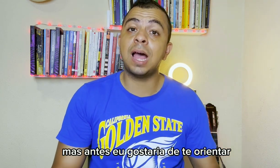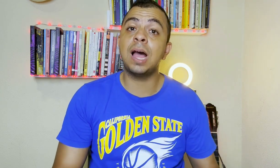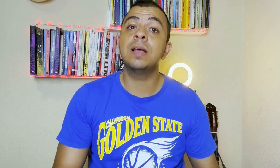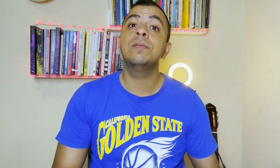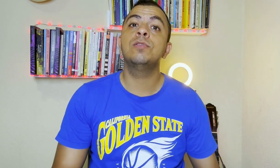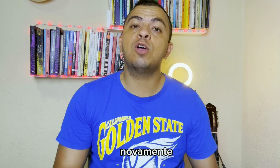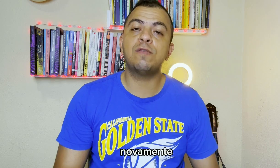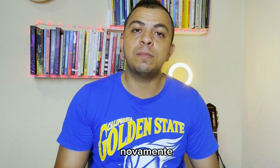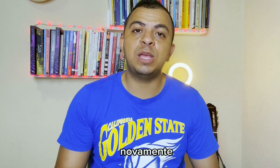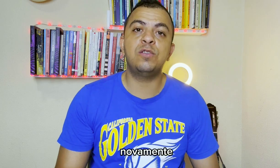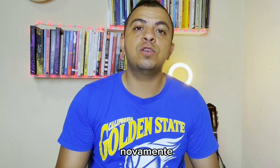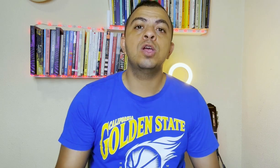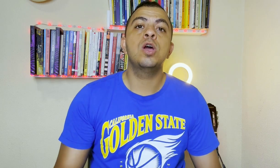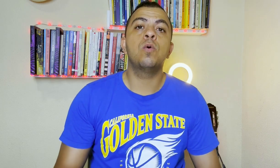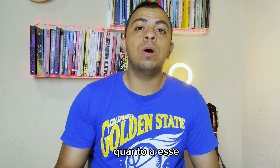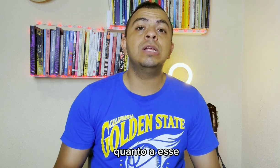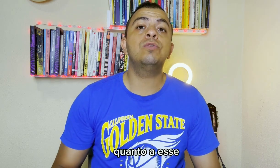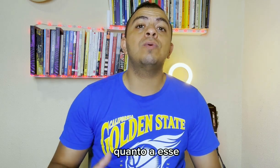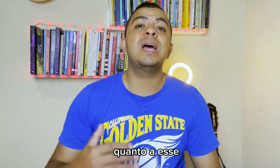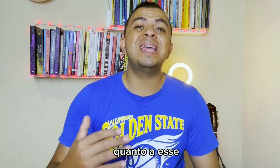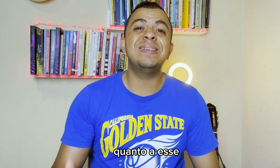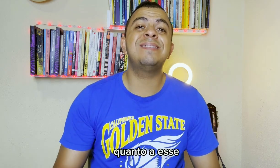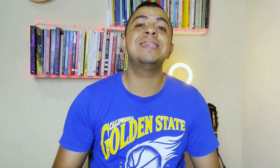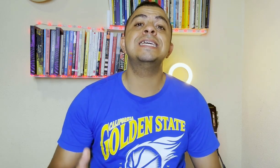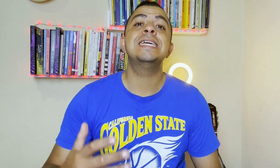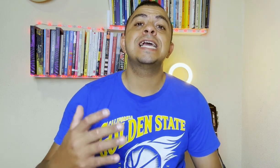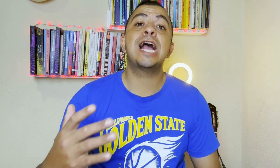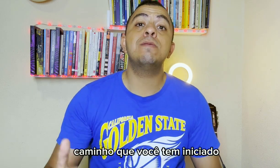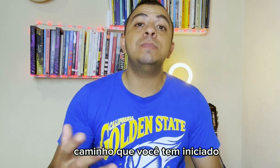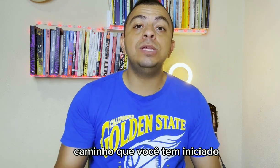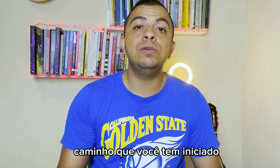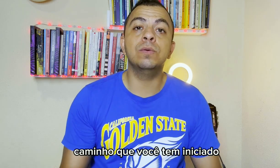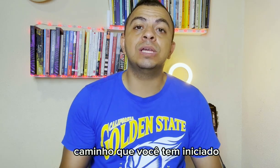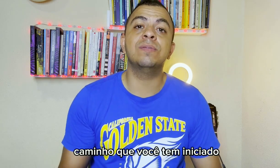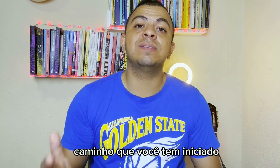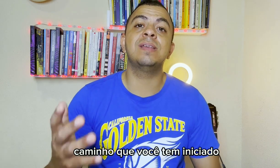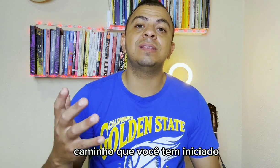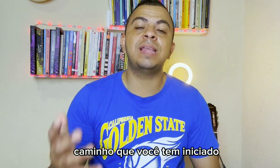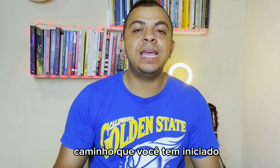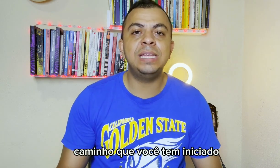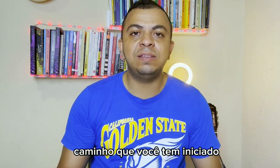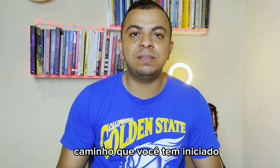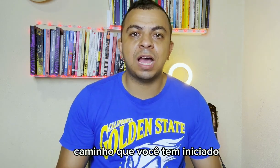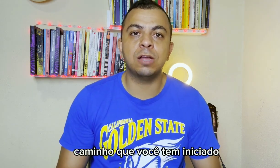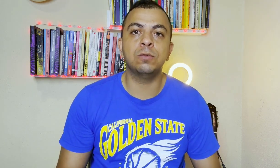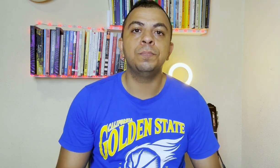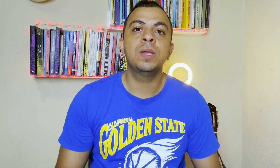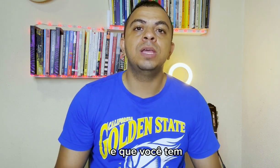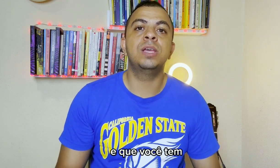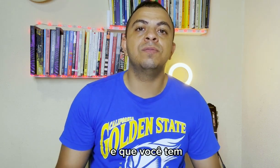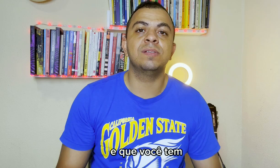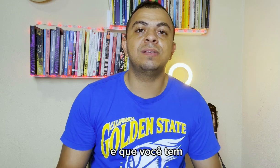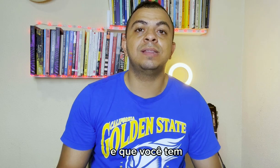orientar novamente quanto a esse caminho que você tem iniciado e que você